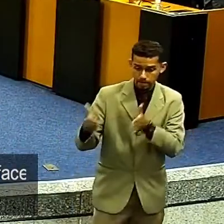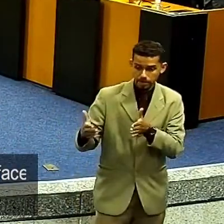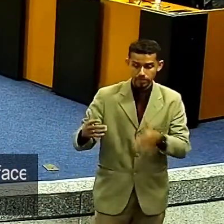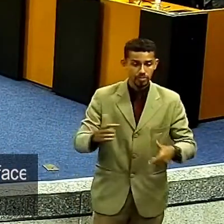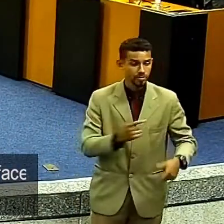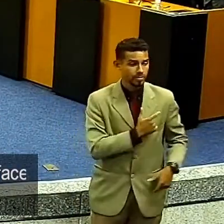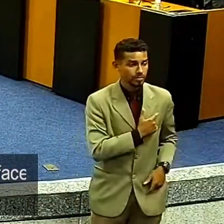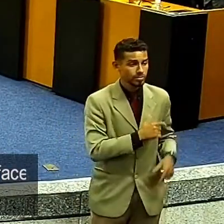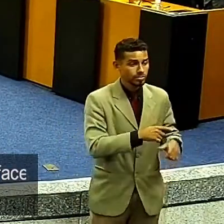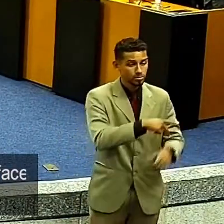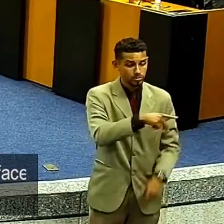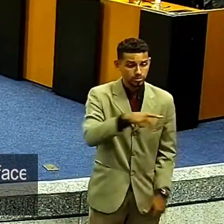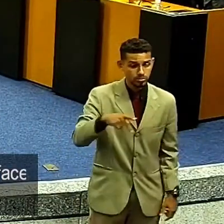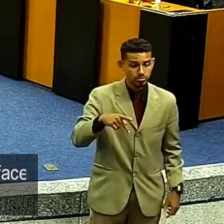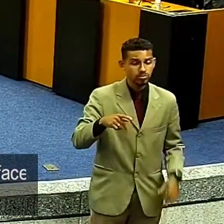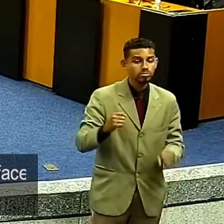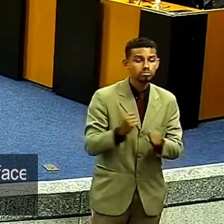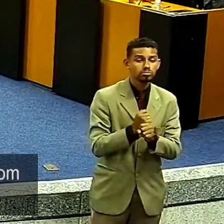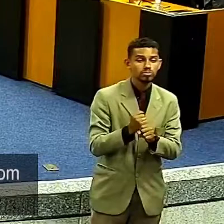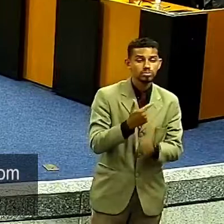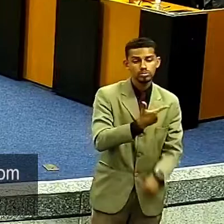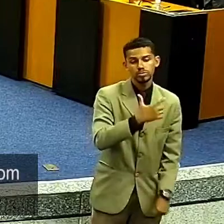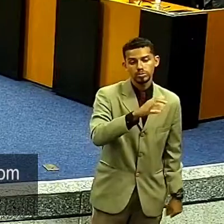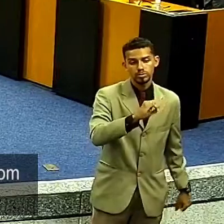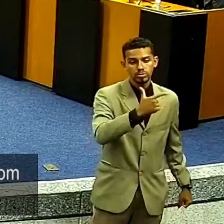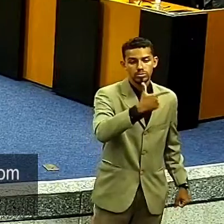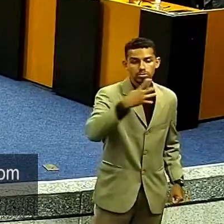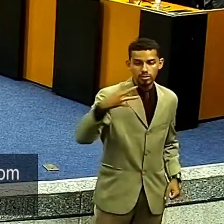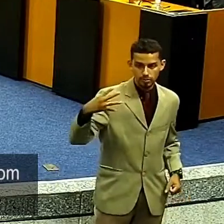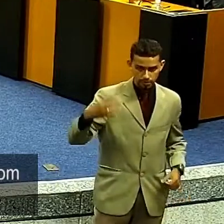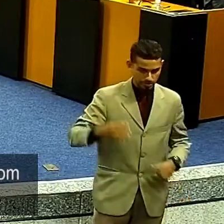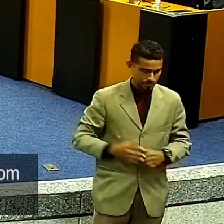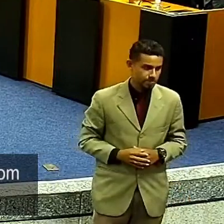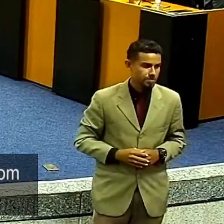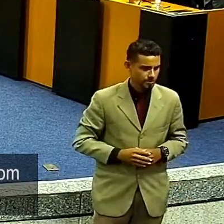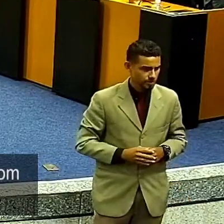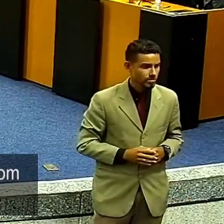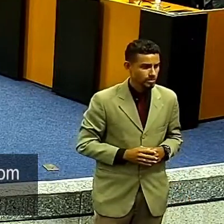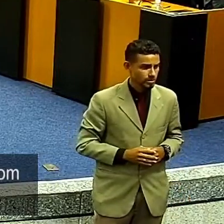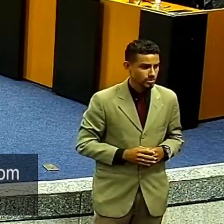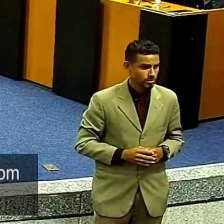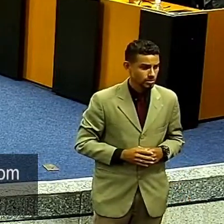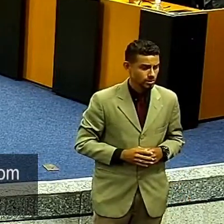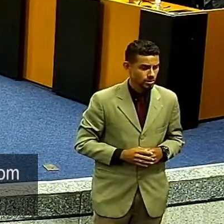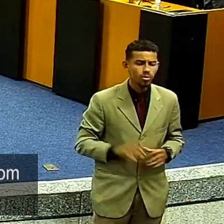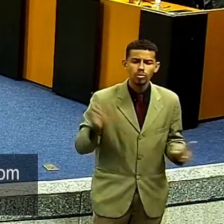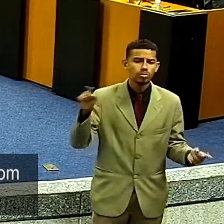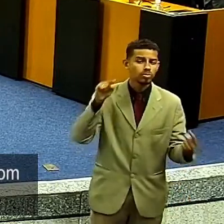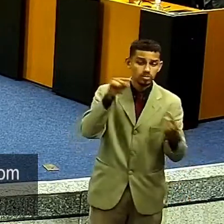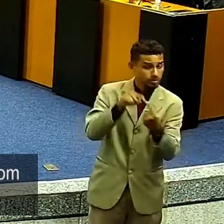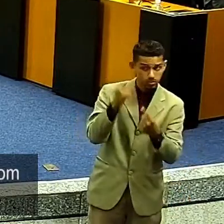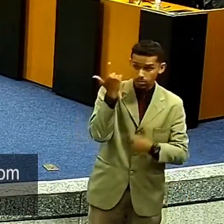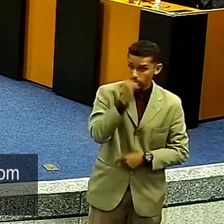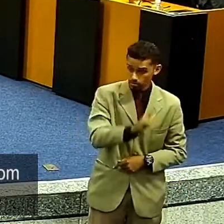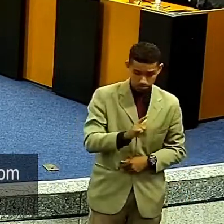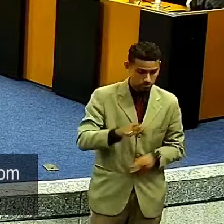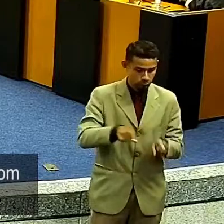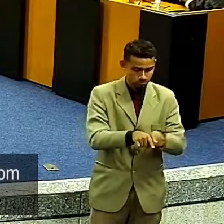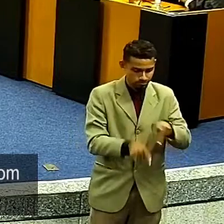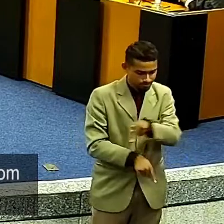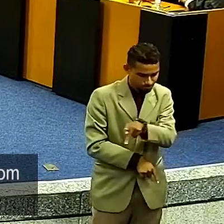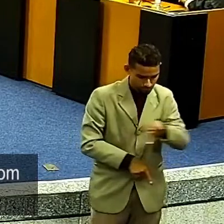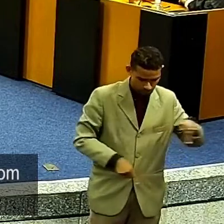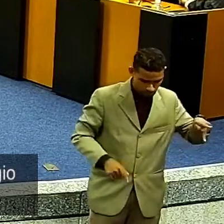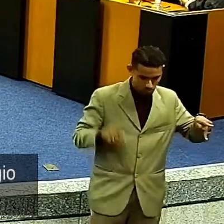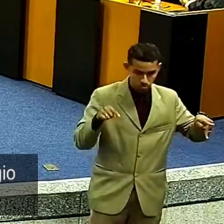pleito de 2024 a missão de presidir este egrgio tribunal é sem sombra de dúvida